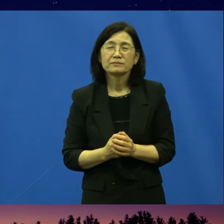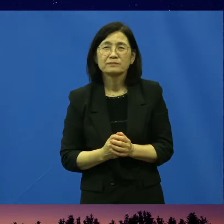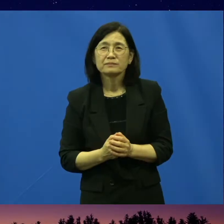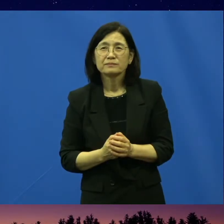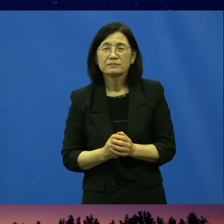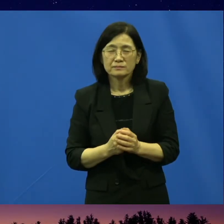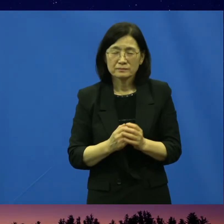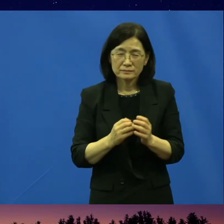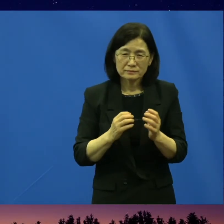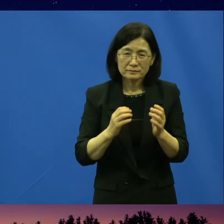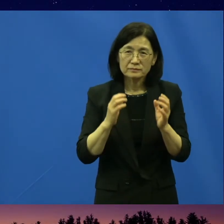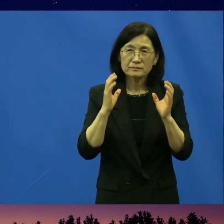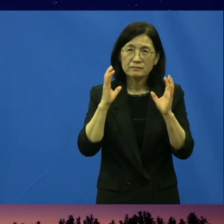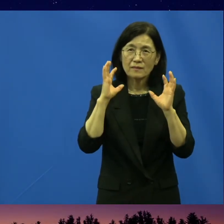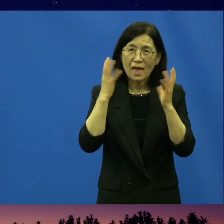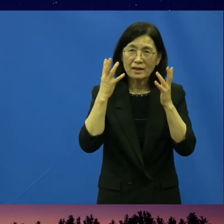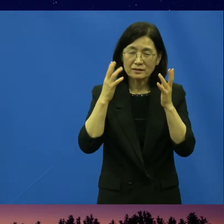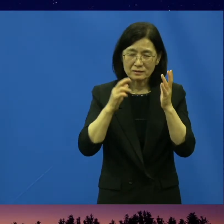하다가도 조금 가다가도